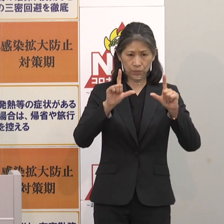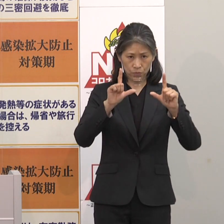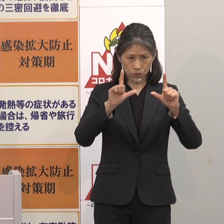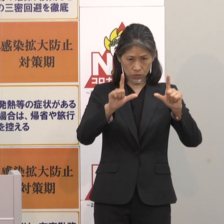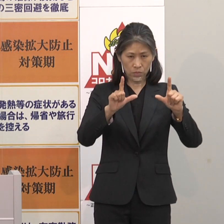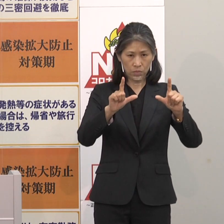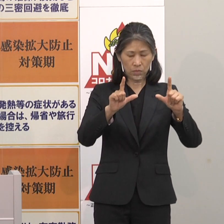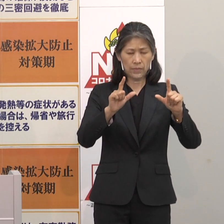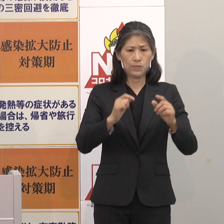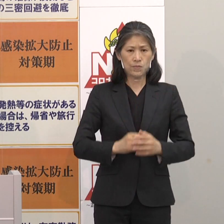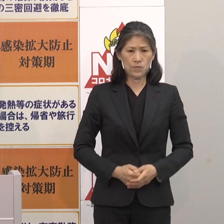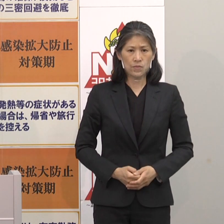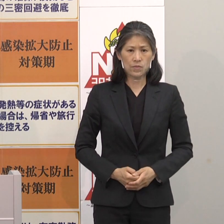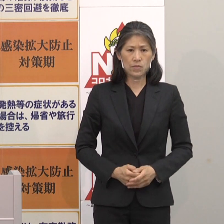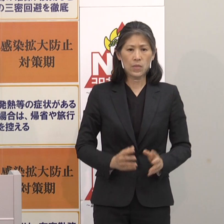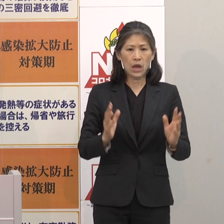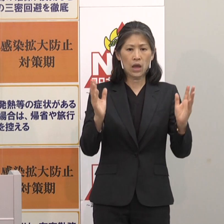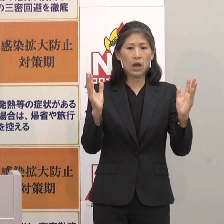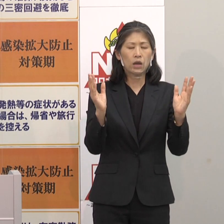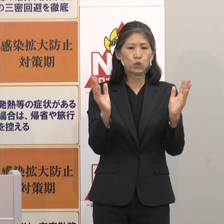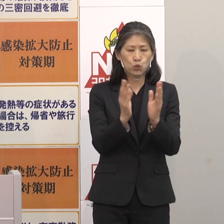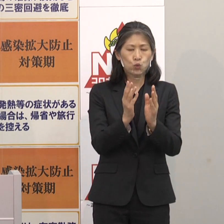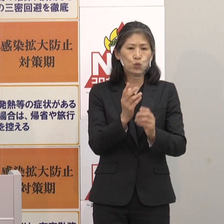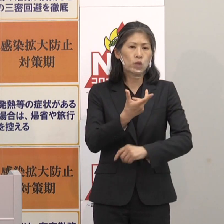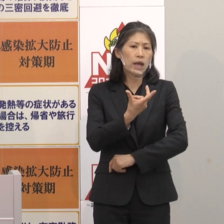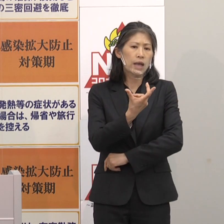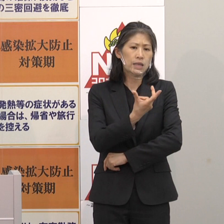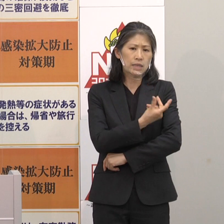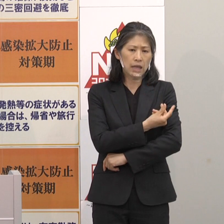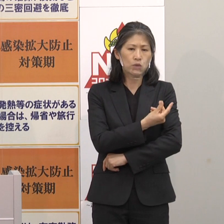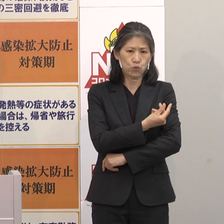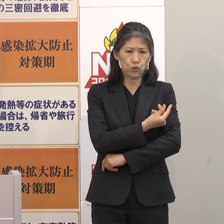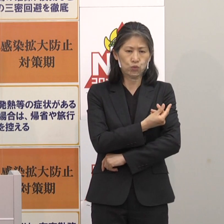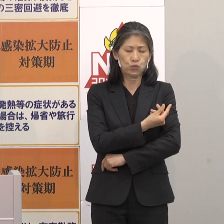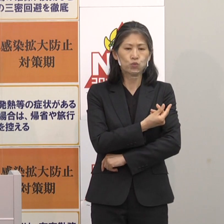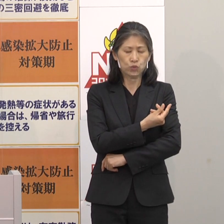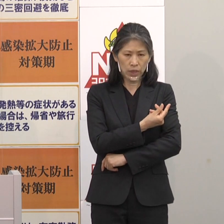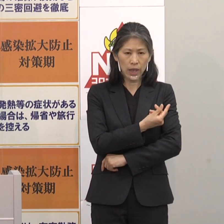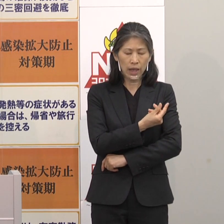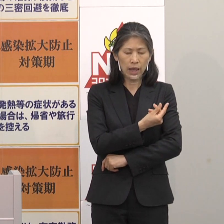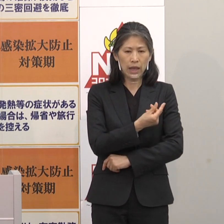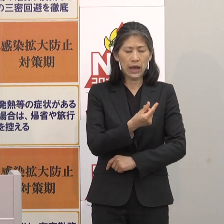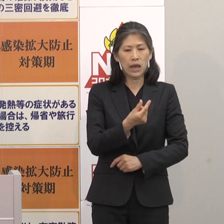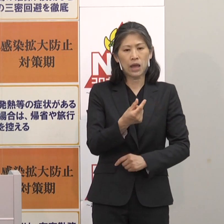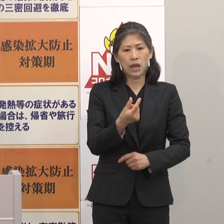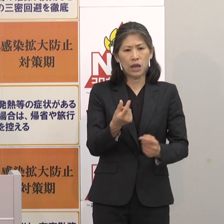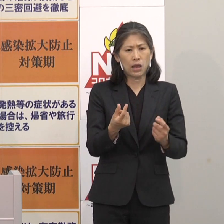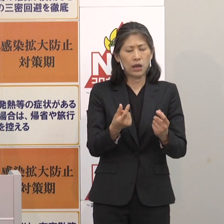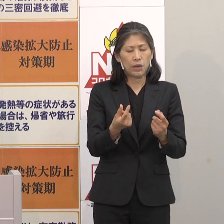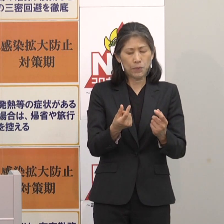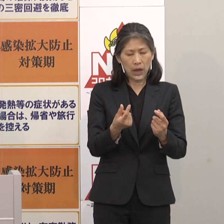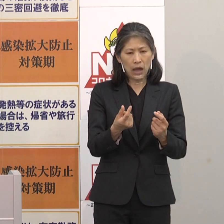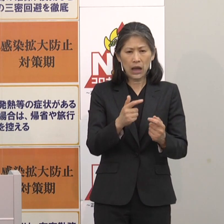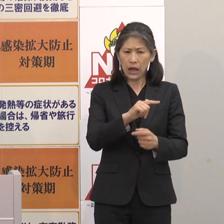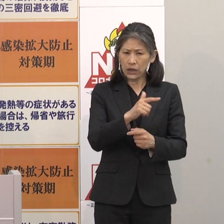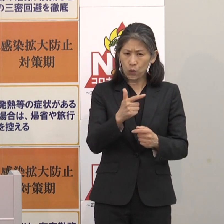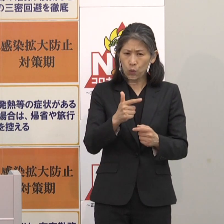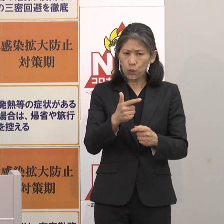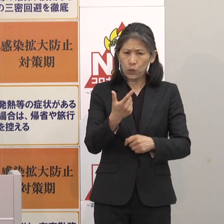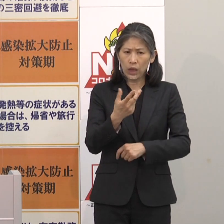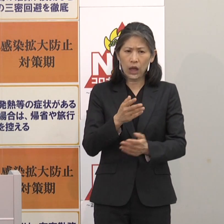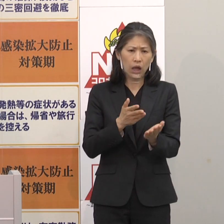やっぱり集団接種でいろんな種類を使い分けるといいますか、同じ会場でですね2種類3種類あるというのはちょ